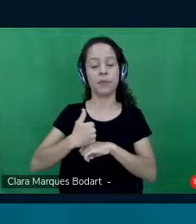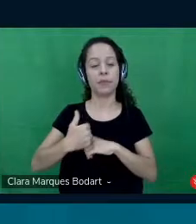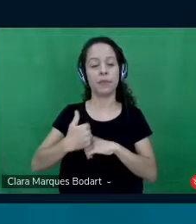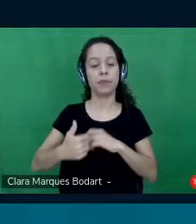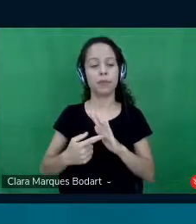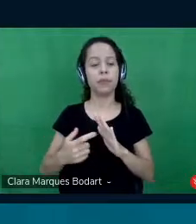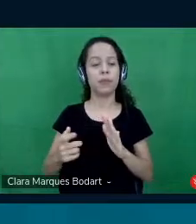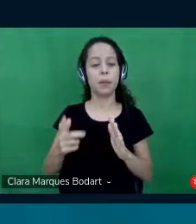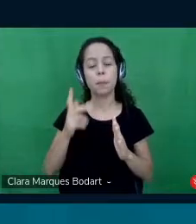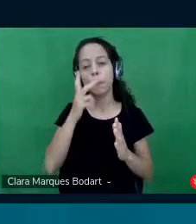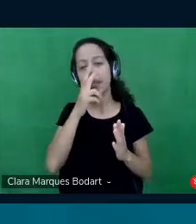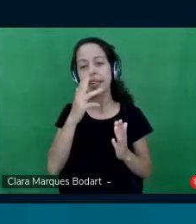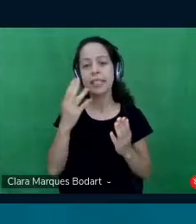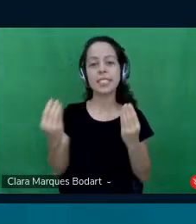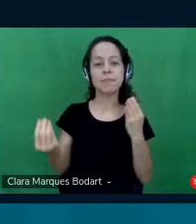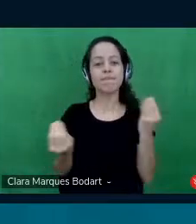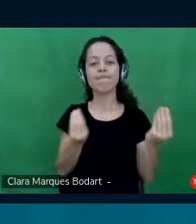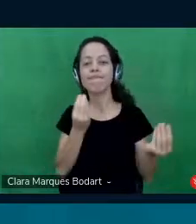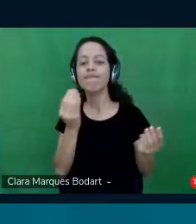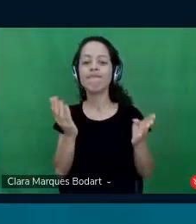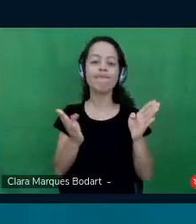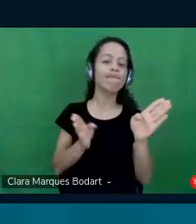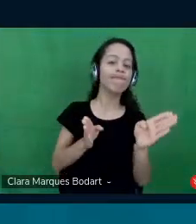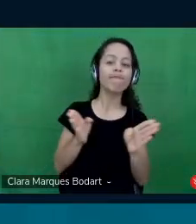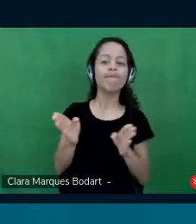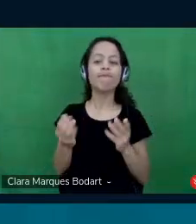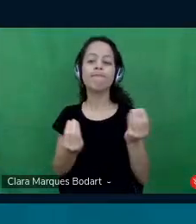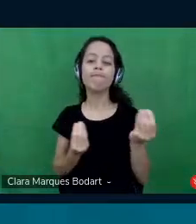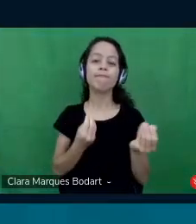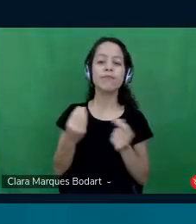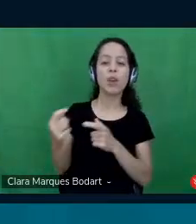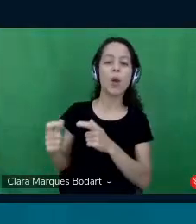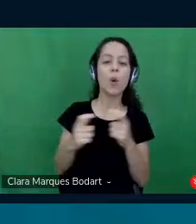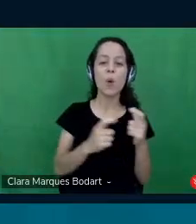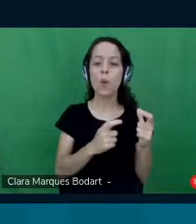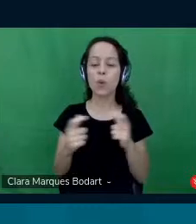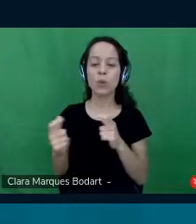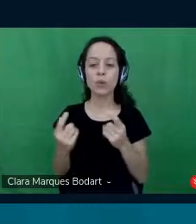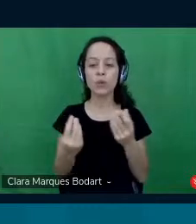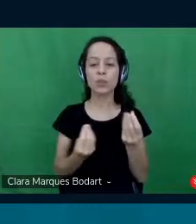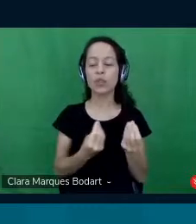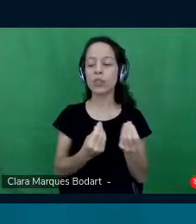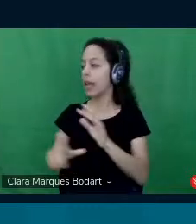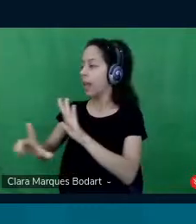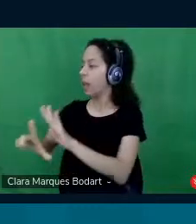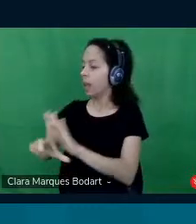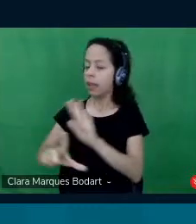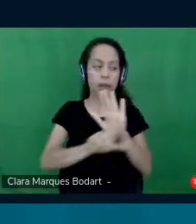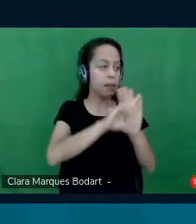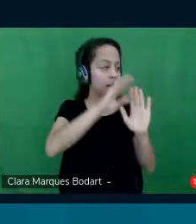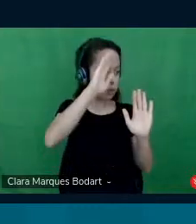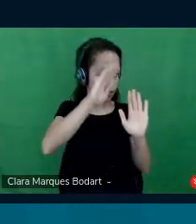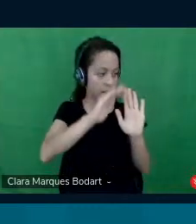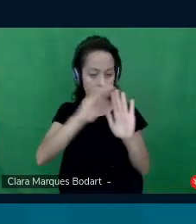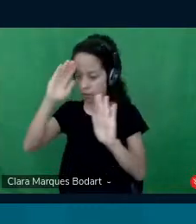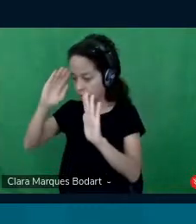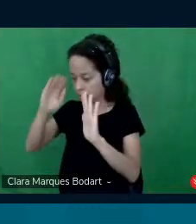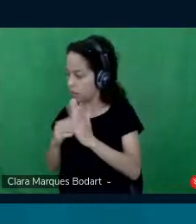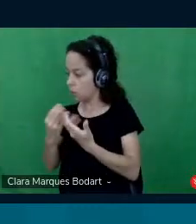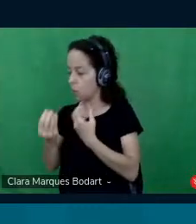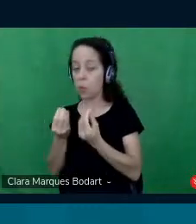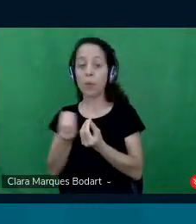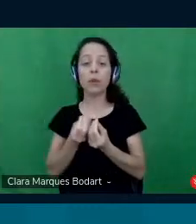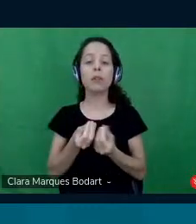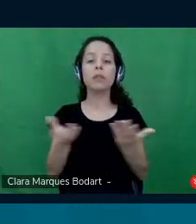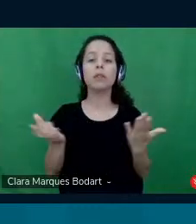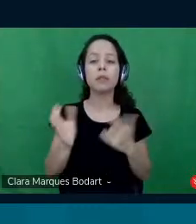meio que num limbo do ponto de vista legislativo e do ponto de vista também da sua oferta. Então,